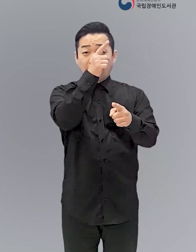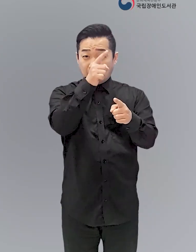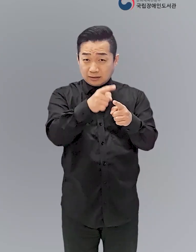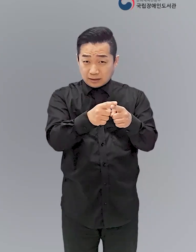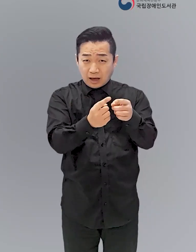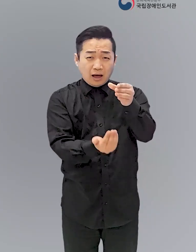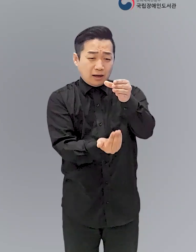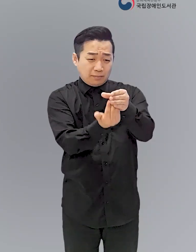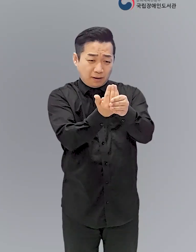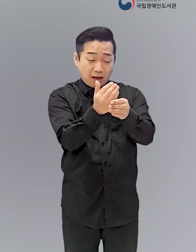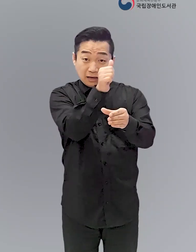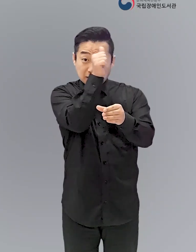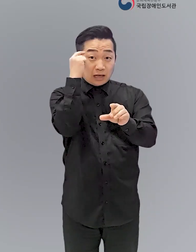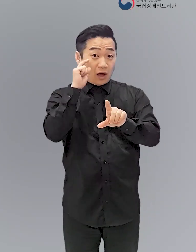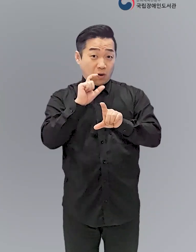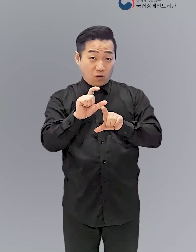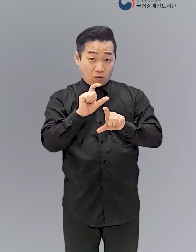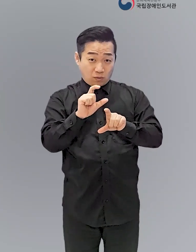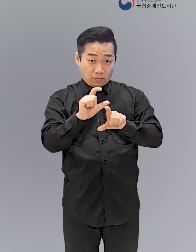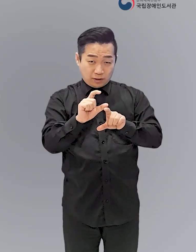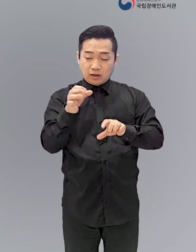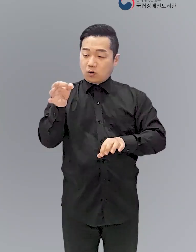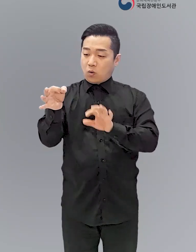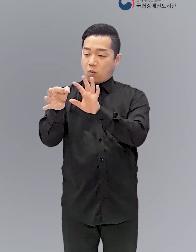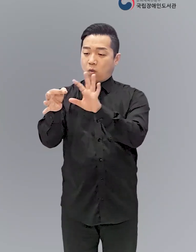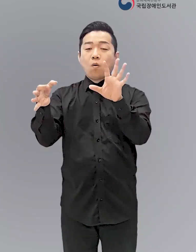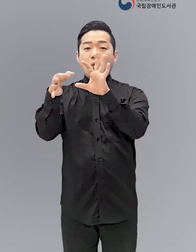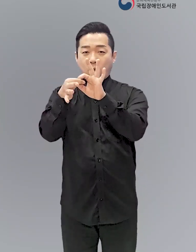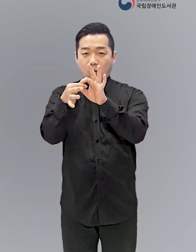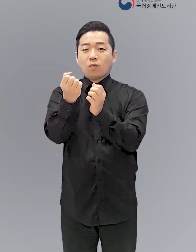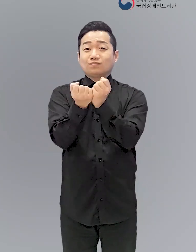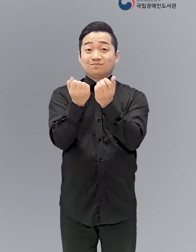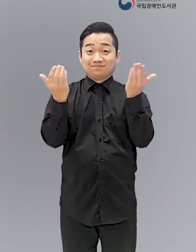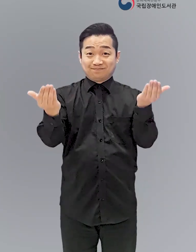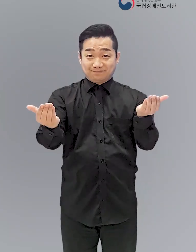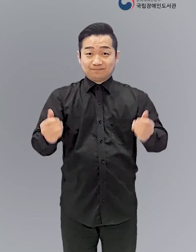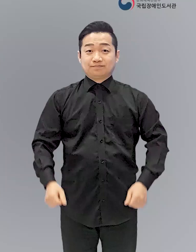살면서 맞닥뜨리는 인생 고민을 경제 개념으로 지혜롭게 풀어내다.